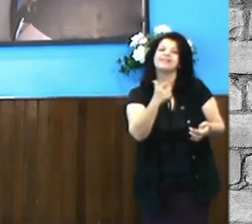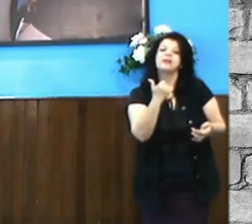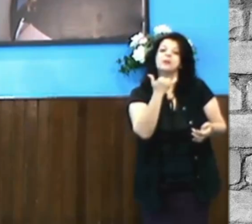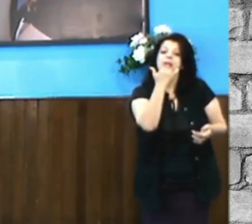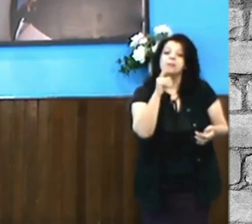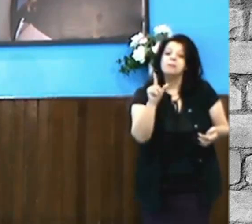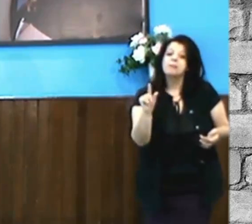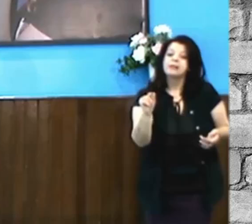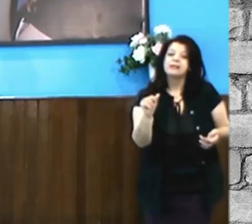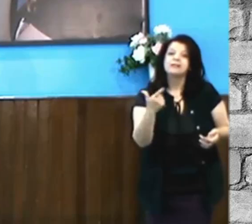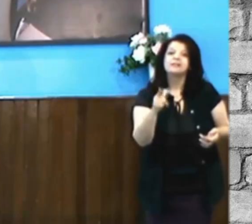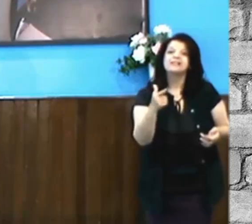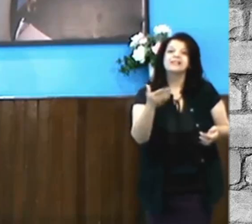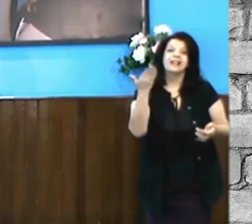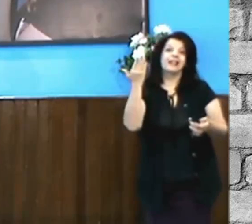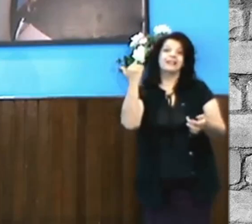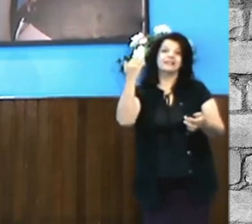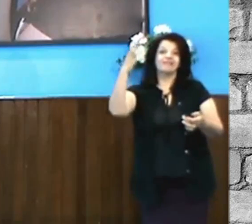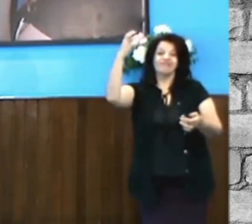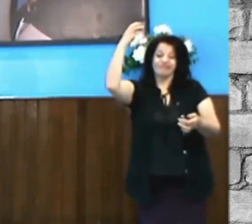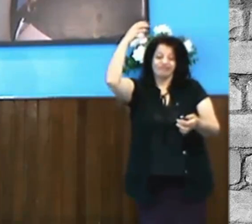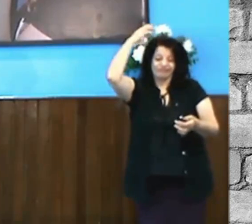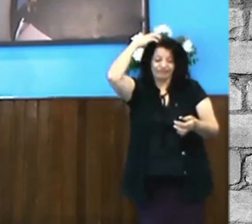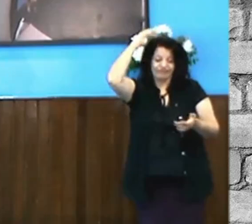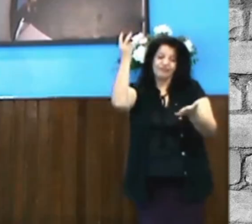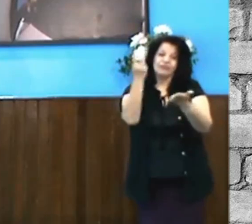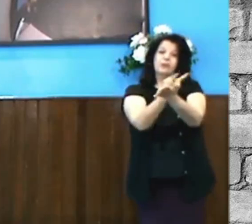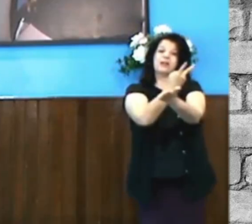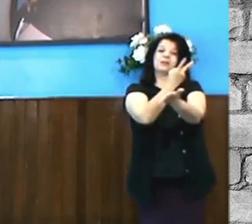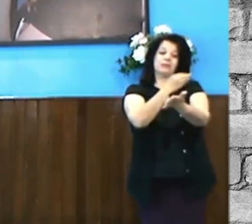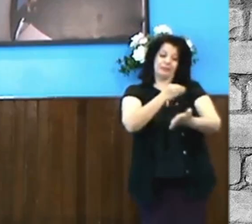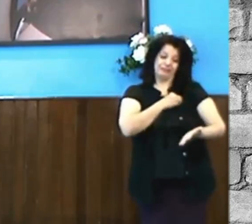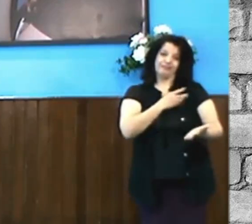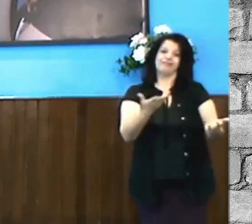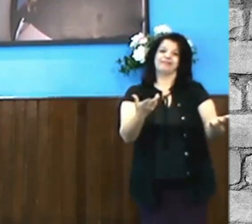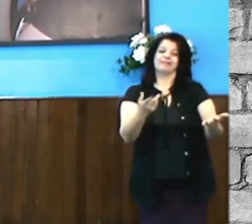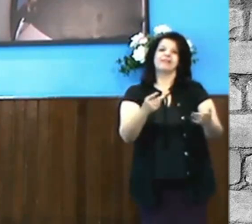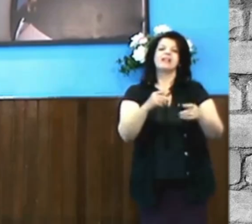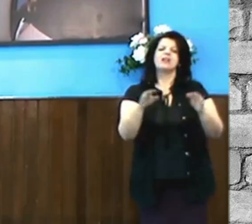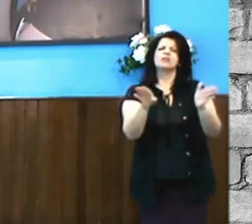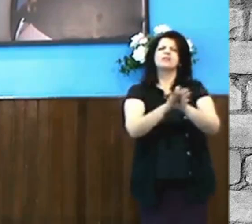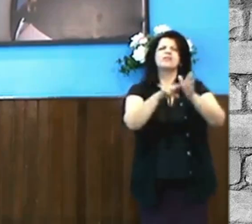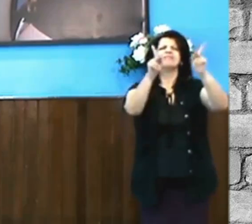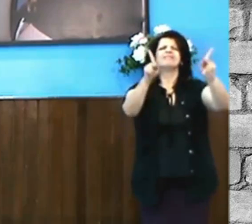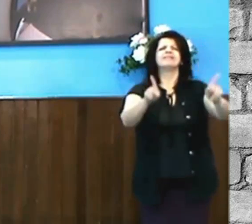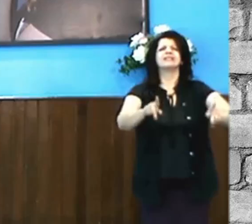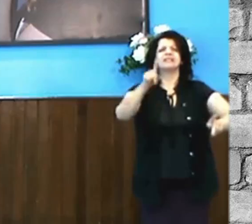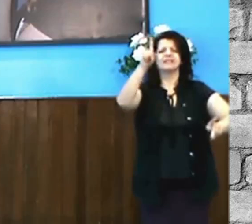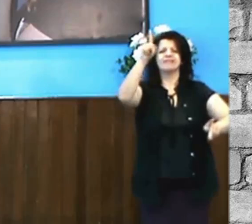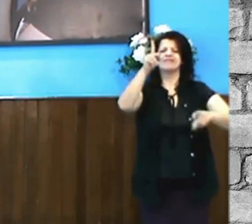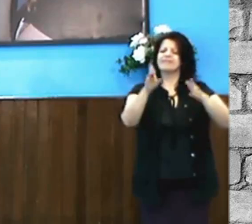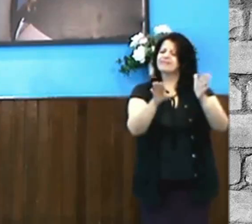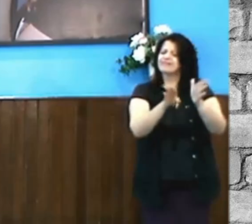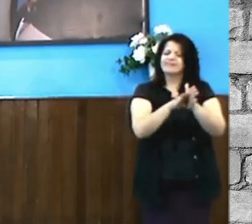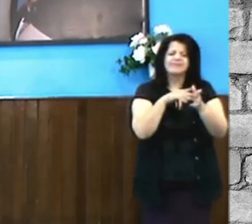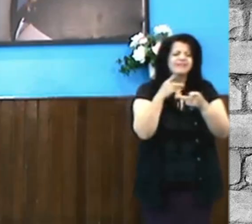não há nada para ser perdoado, então não existe a necessidade de perdão. E quando chegamos diante de Deus, muitas vezes chegamos dizendo